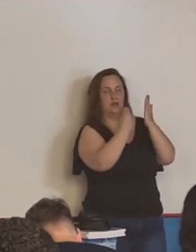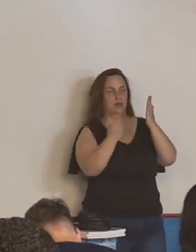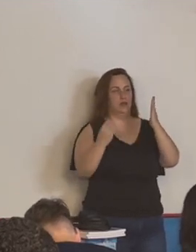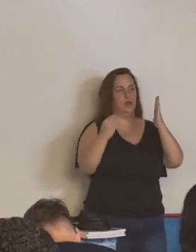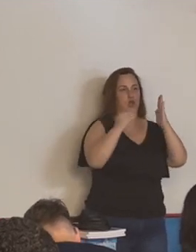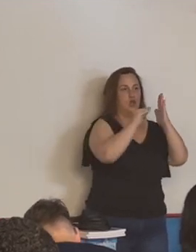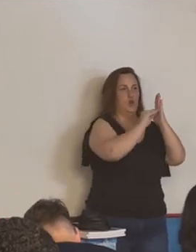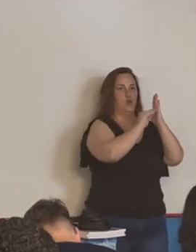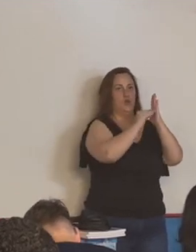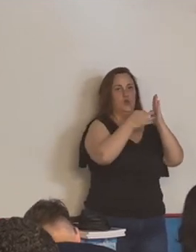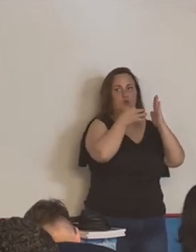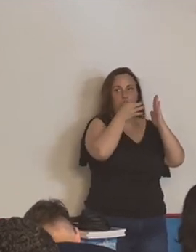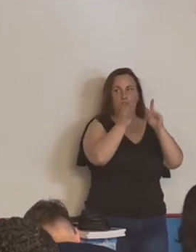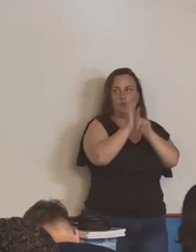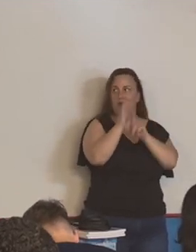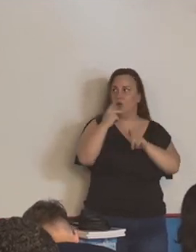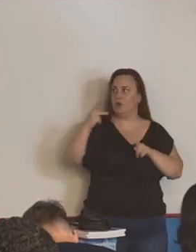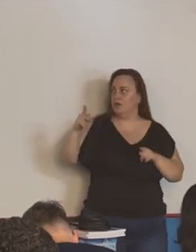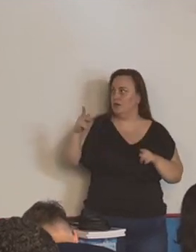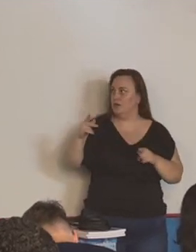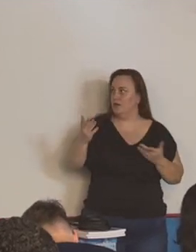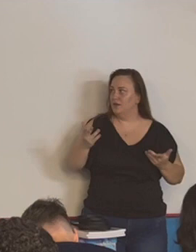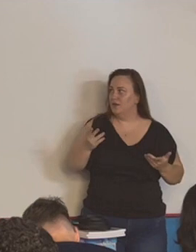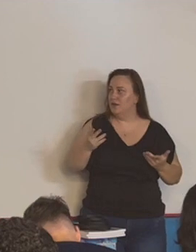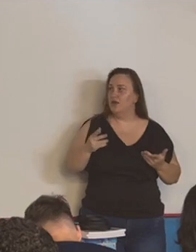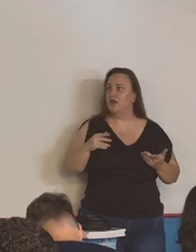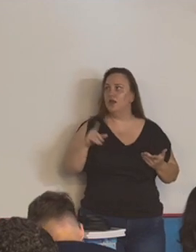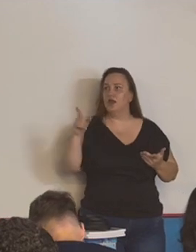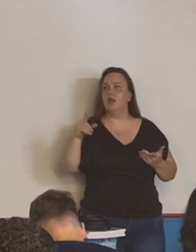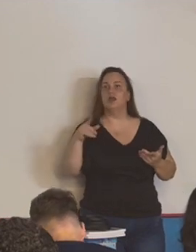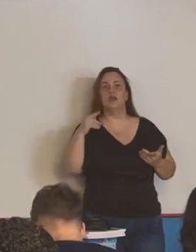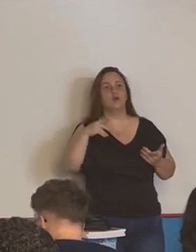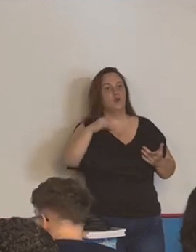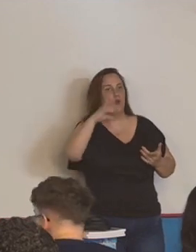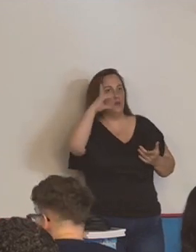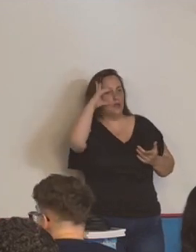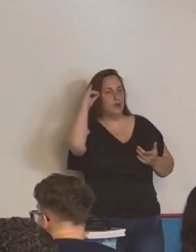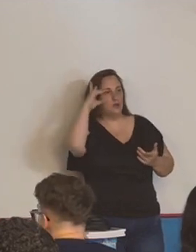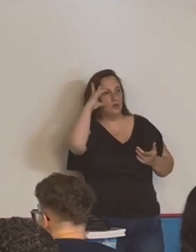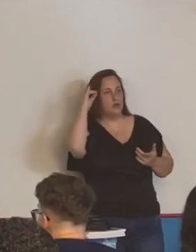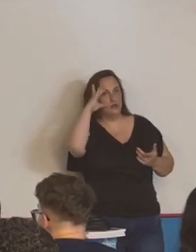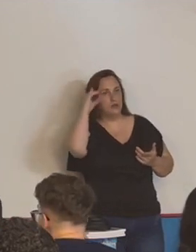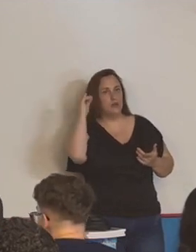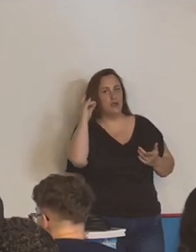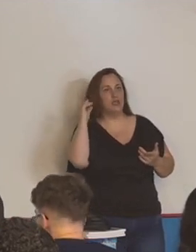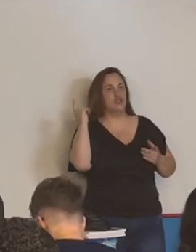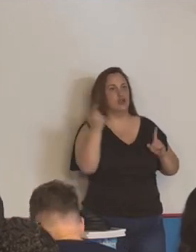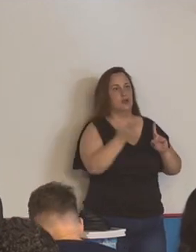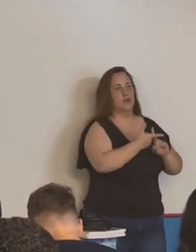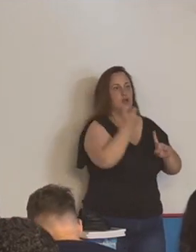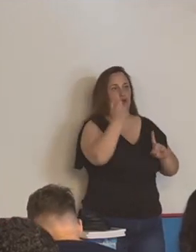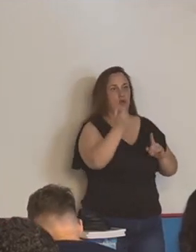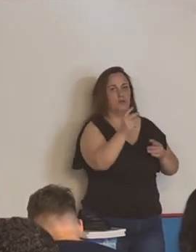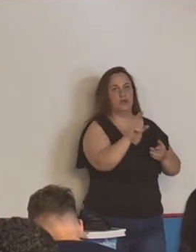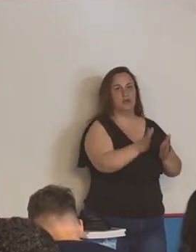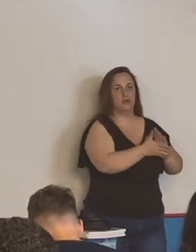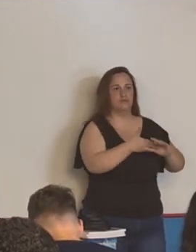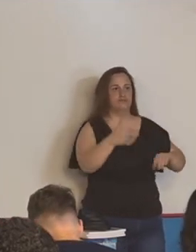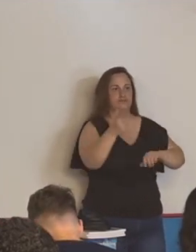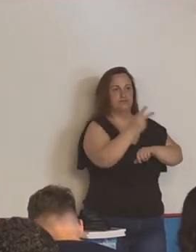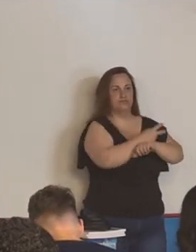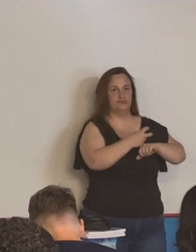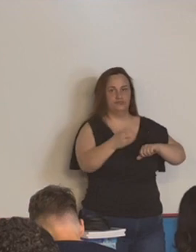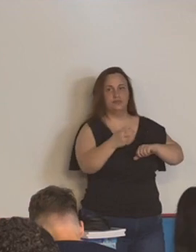colocar uma opinião sobre o que aconteceu quando a Dilma teve o impeachment da Dilma, quando